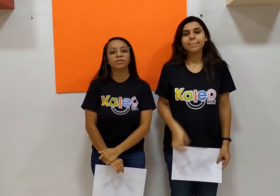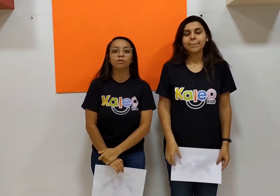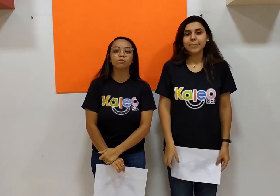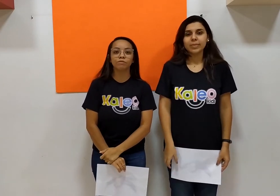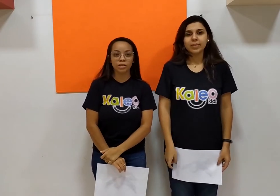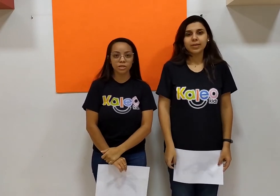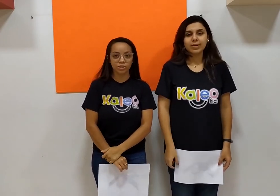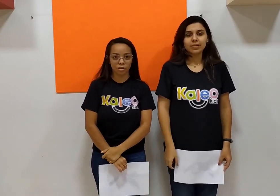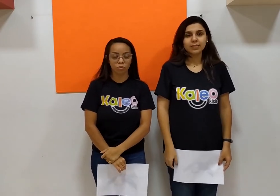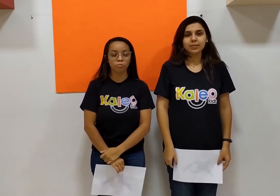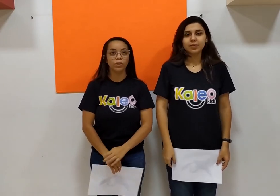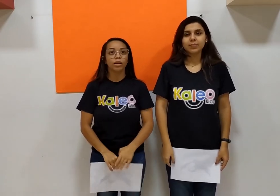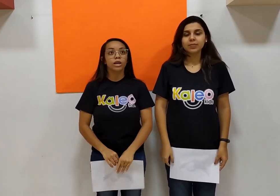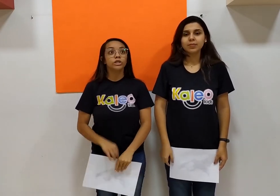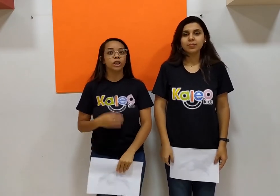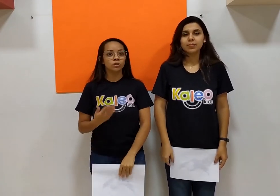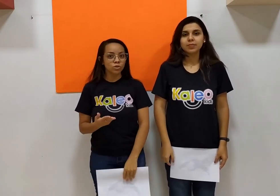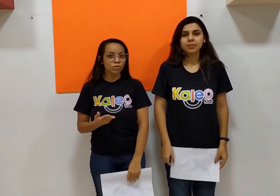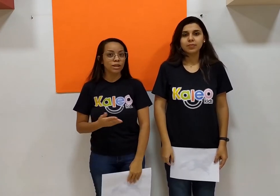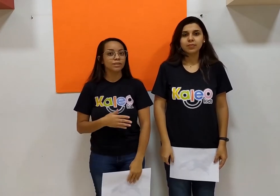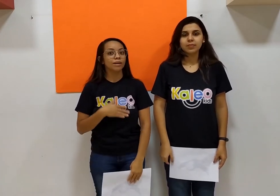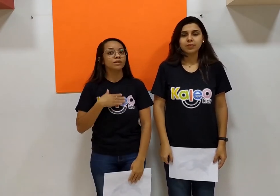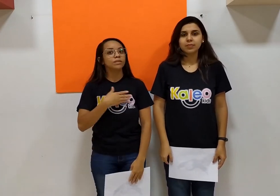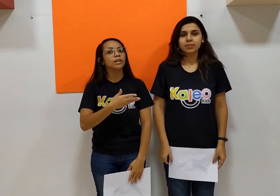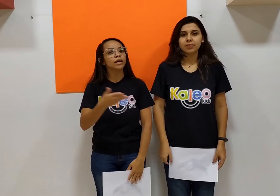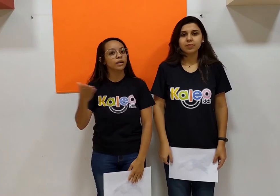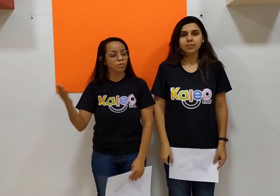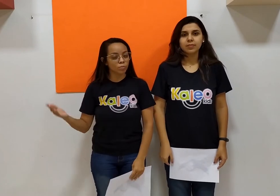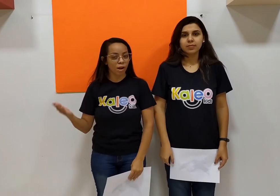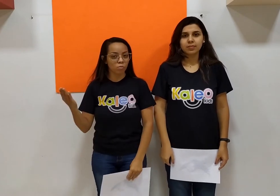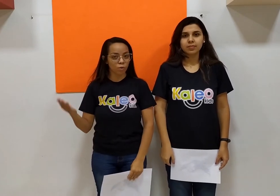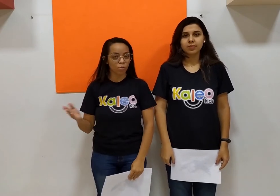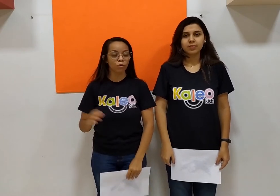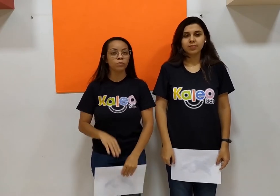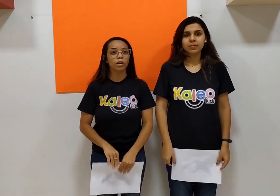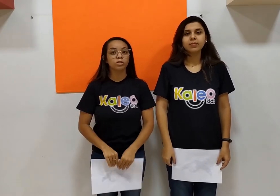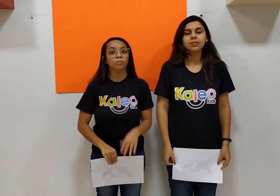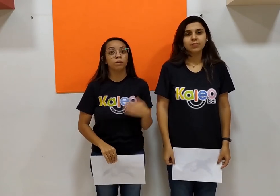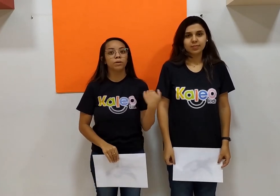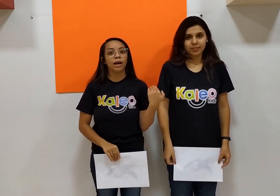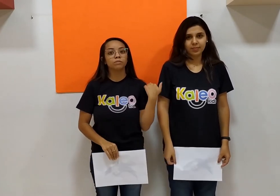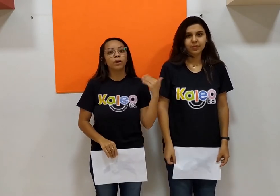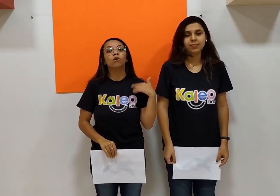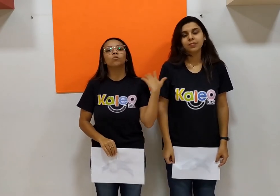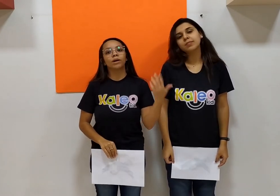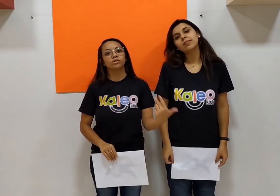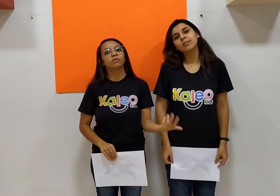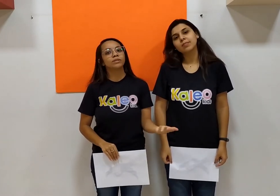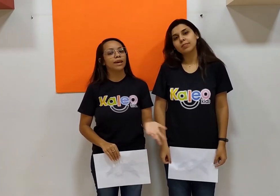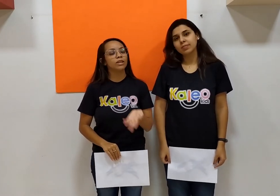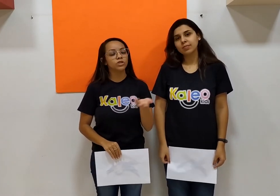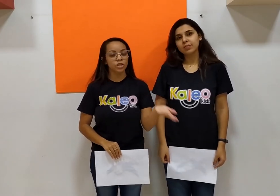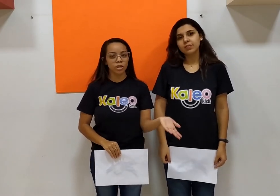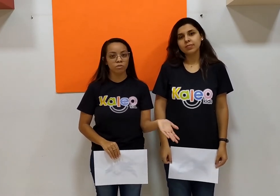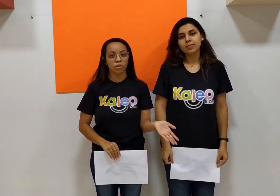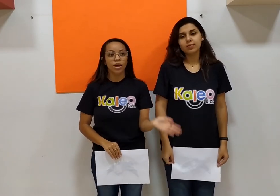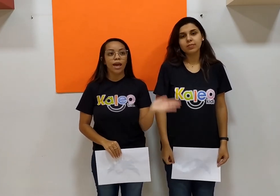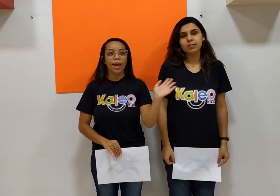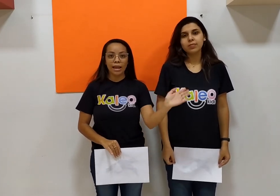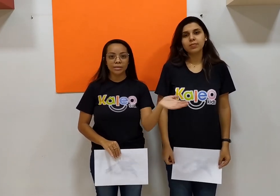versículo 25. Jesus, ele estava ensinando para um povo sobre as preocupações que eles tinham. Eles,